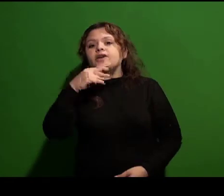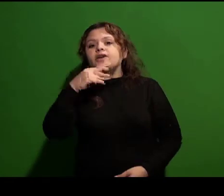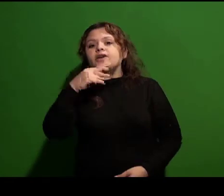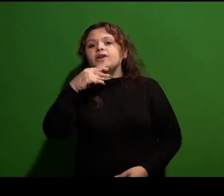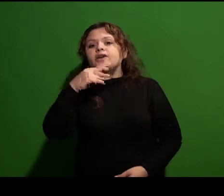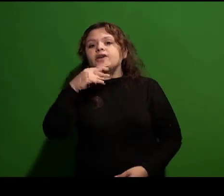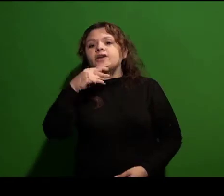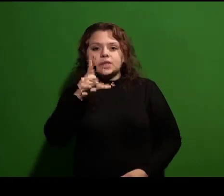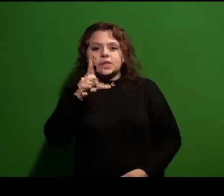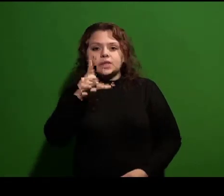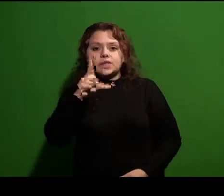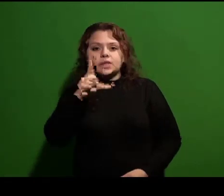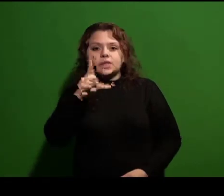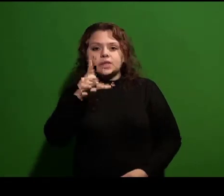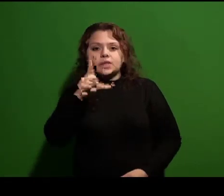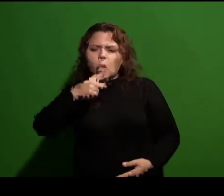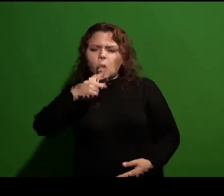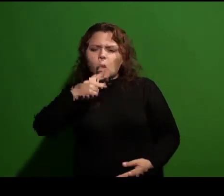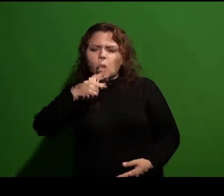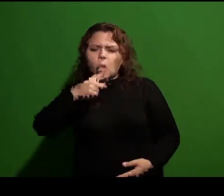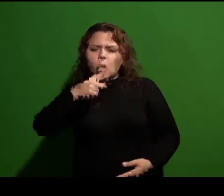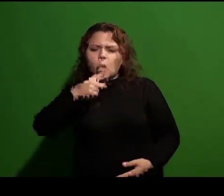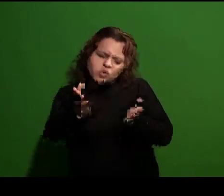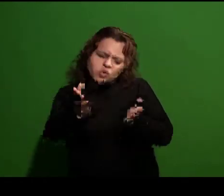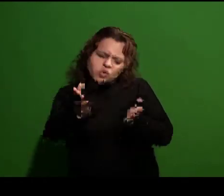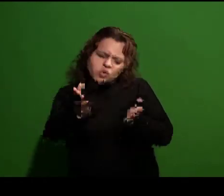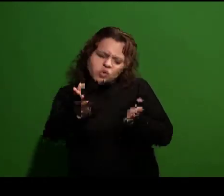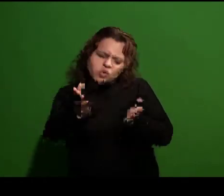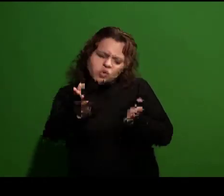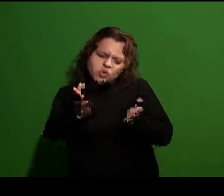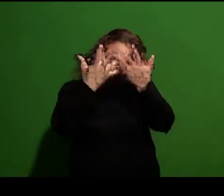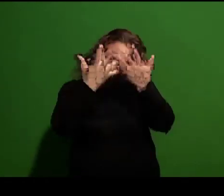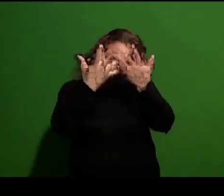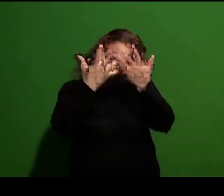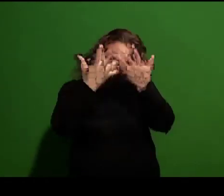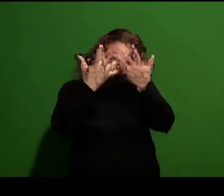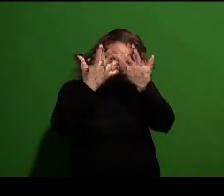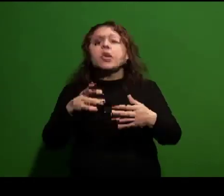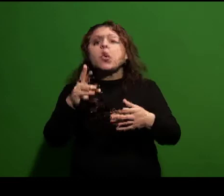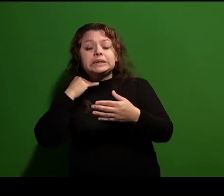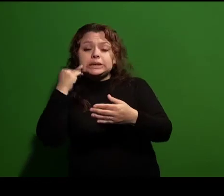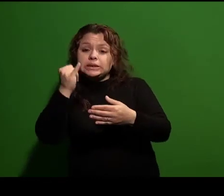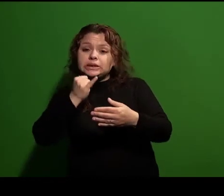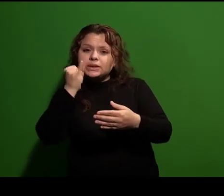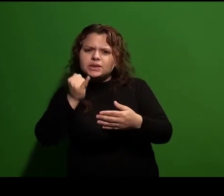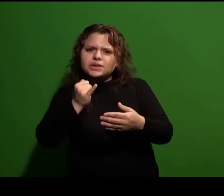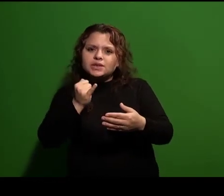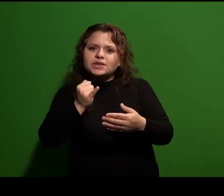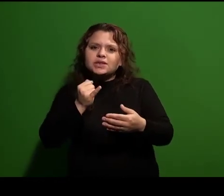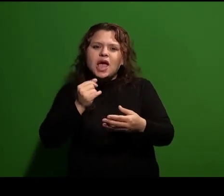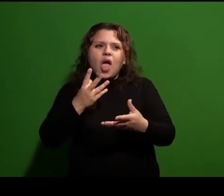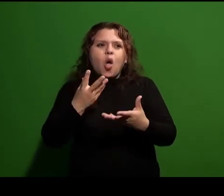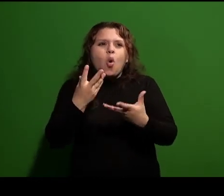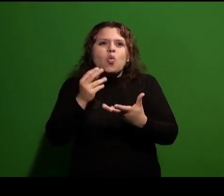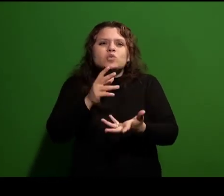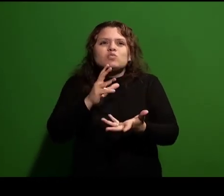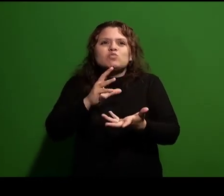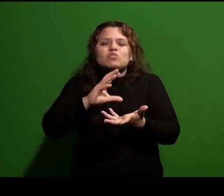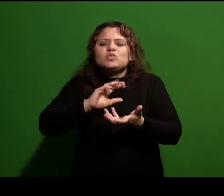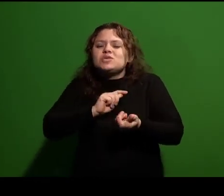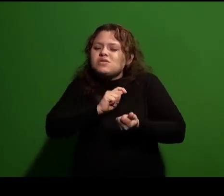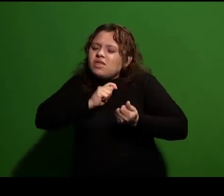Viernes 5 de julio. Para estudiar y meditar. Comenta Elena de White: un